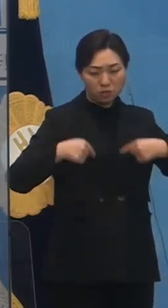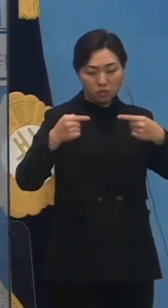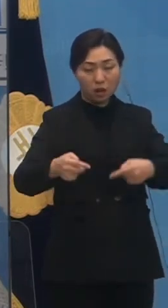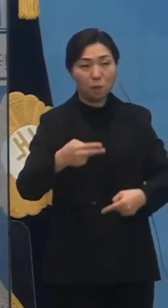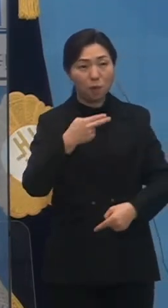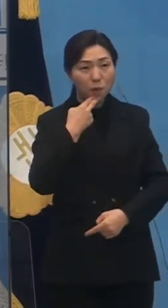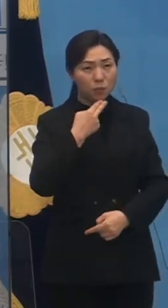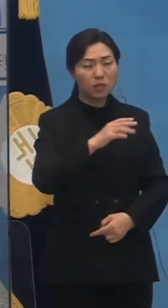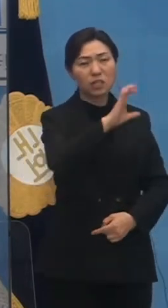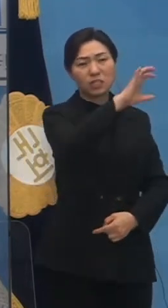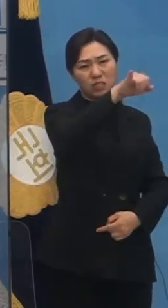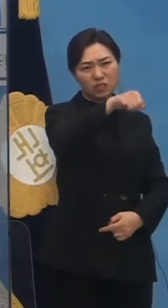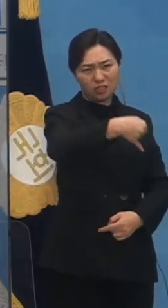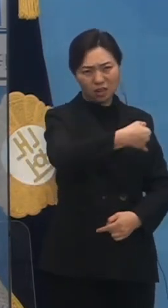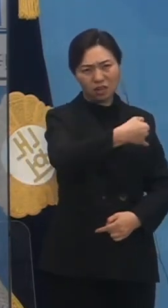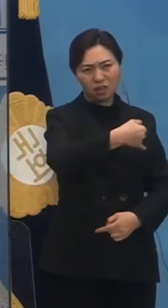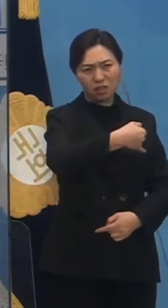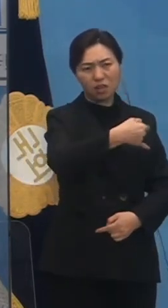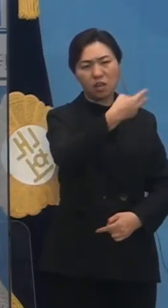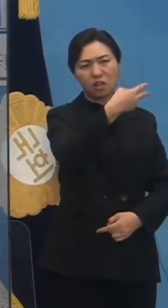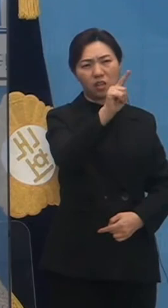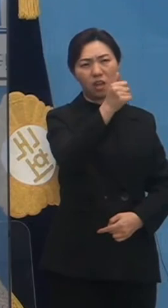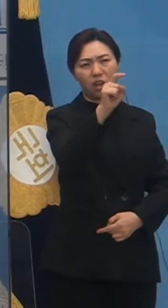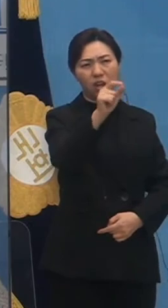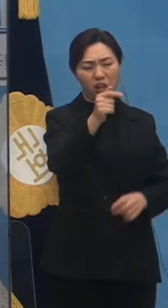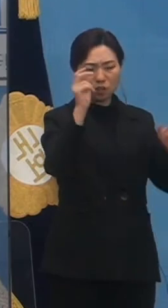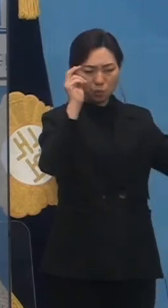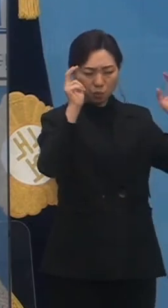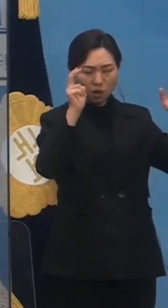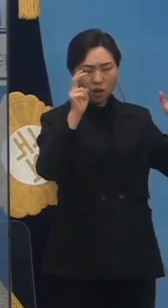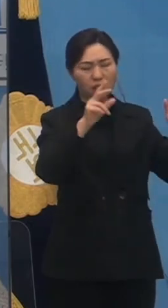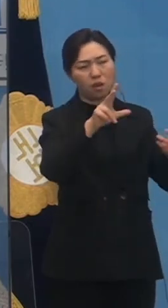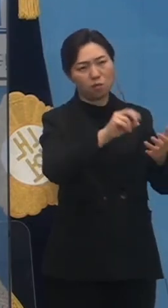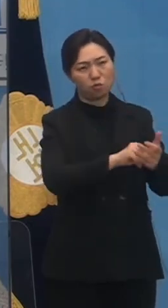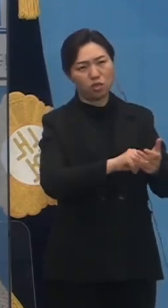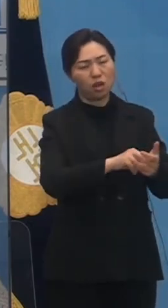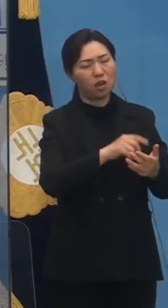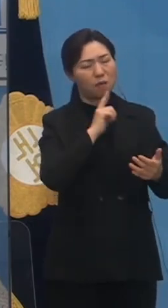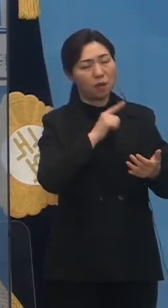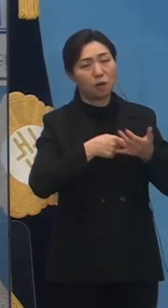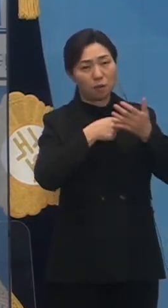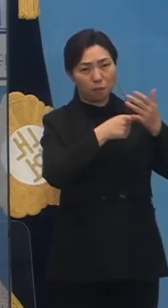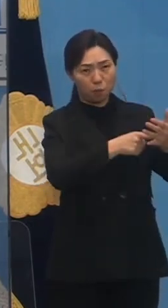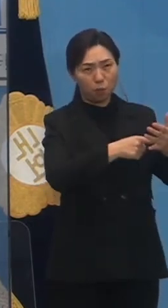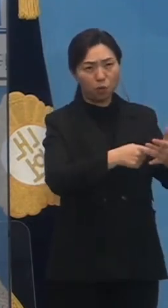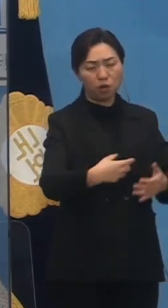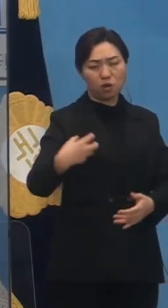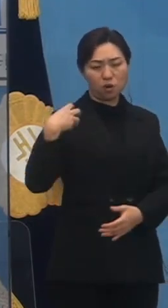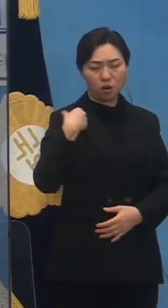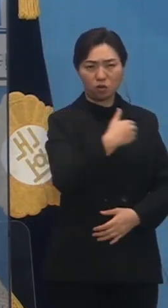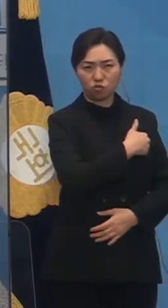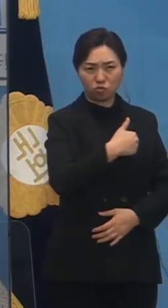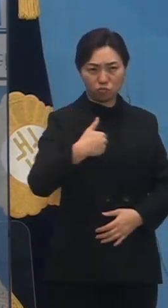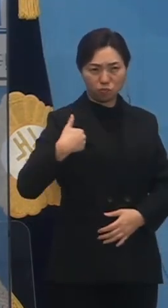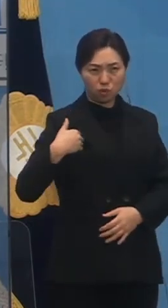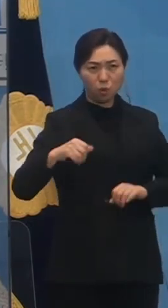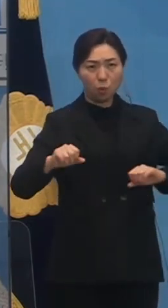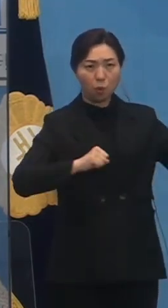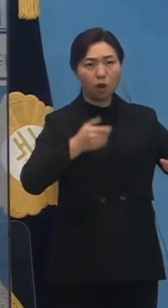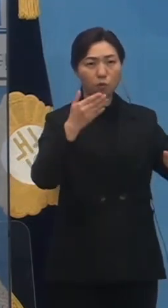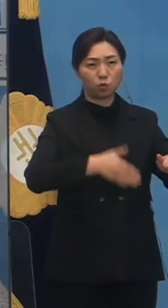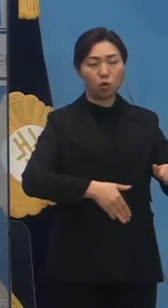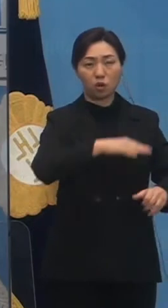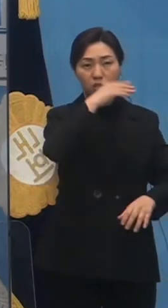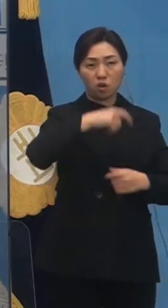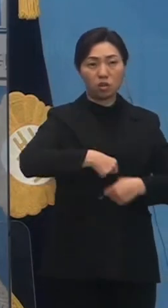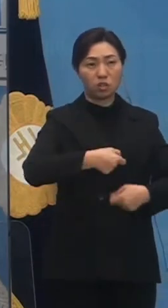묻고 이들이 대화에 나설 수 있도록 자신의 역할과 책임을 충실히 하시길 바랍니다. 정의당과